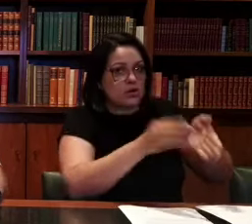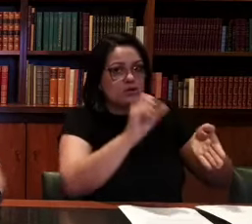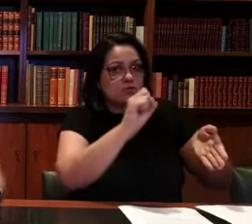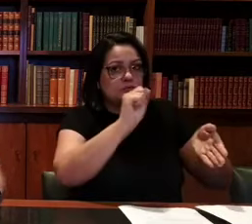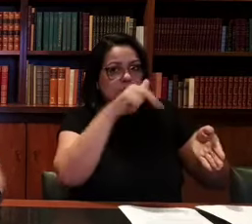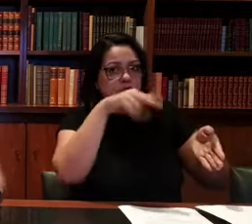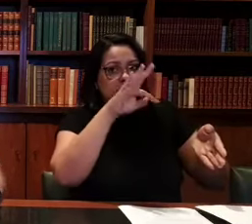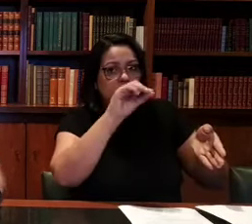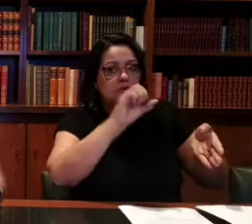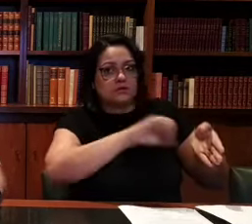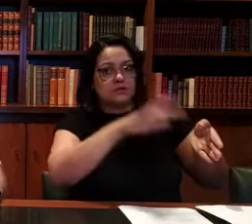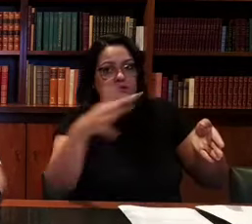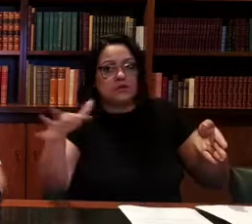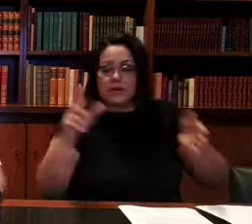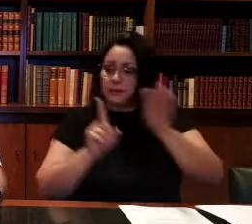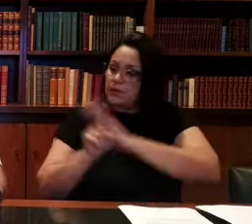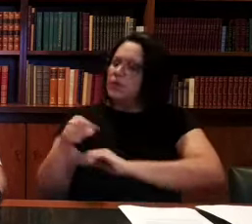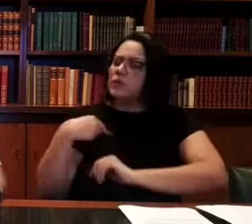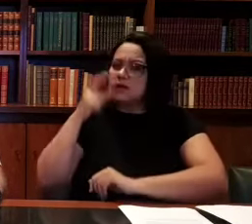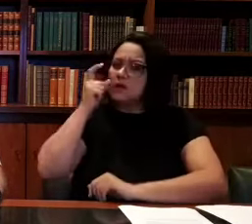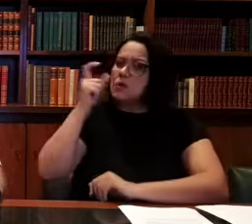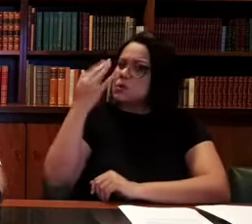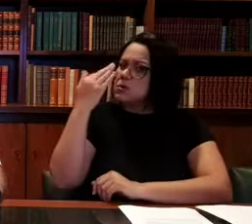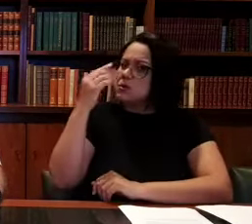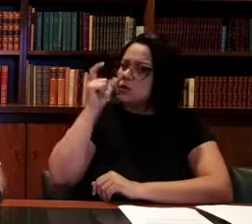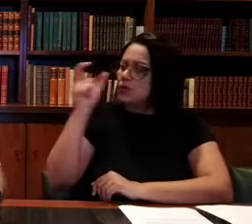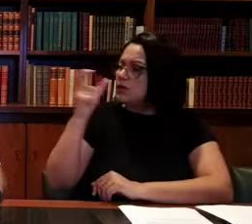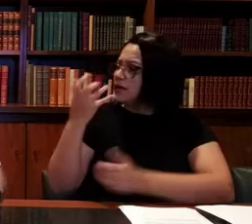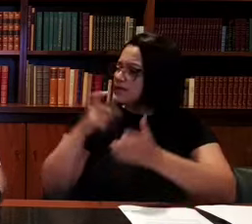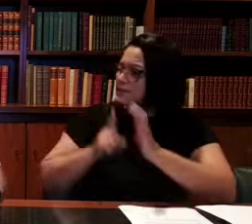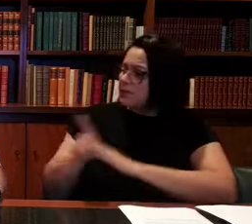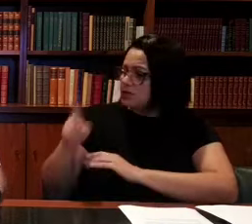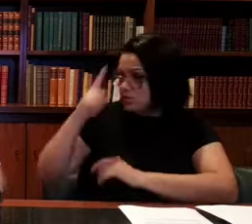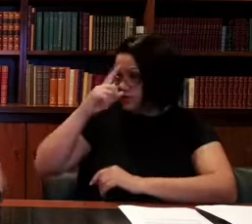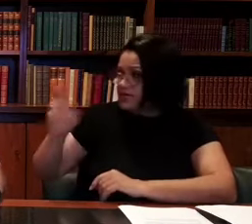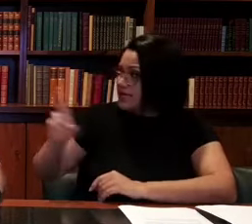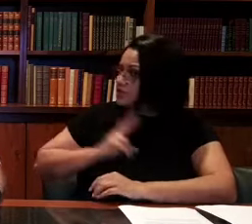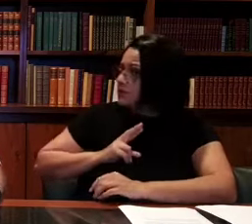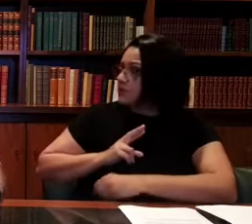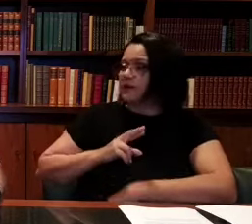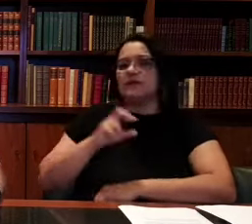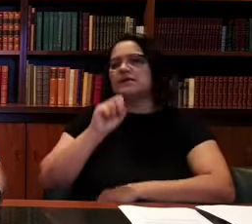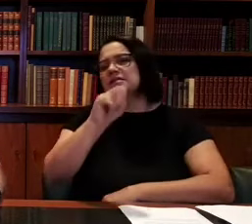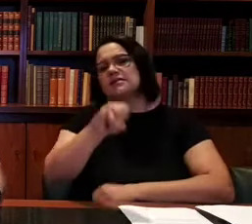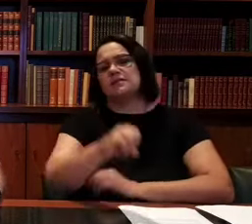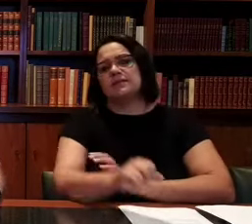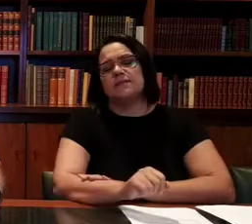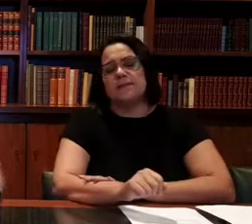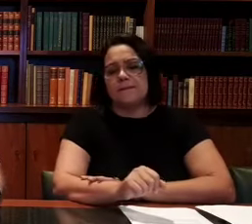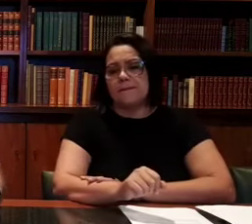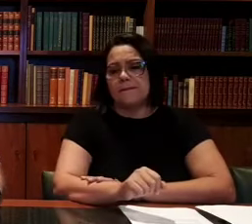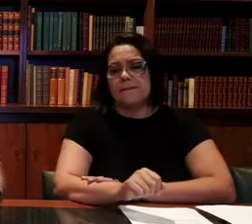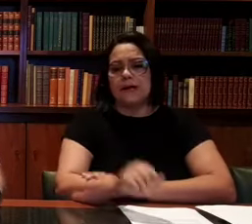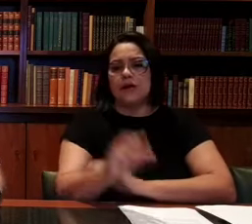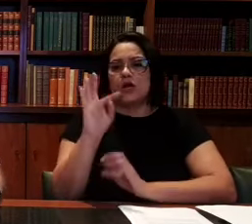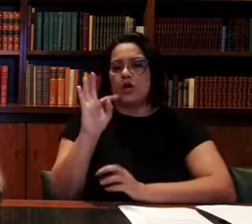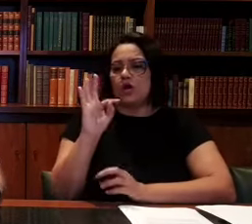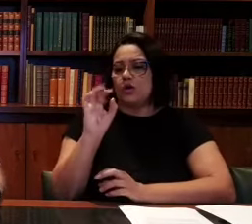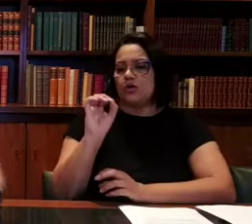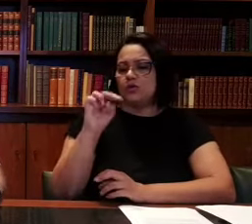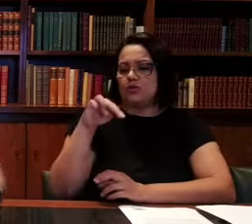conversar contigo para perguntar eu tenho curiosidade também talvez você não sabe não quero fazer pergunta você não saiba né parece cada cada Tonelada